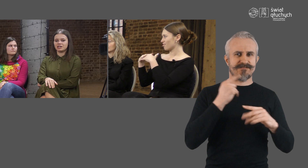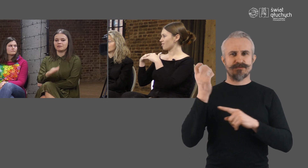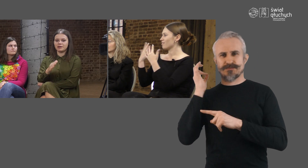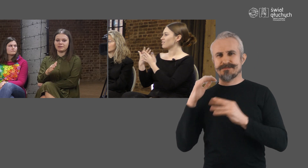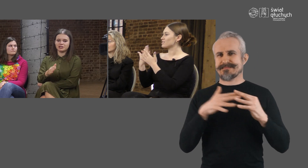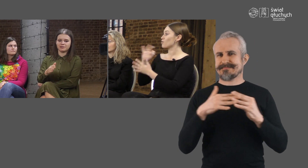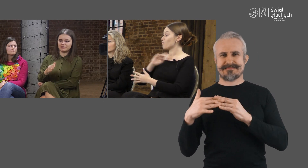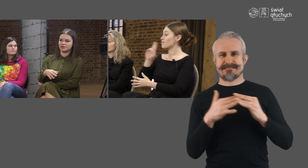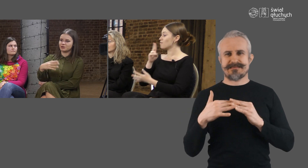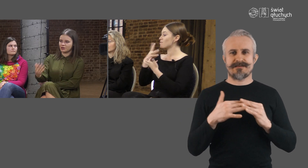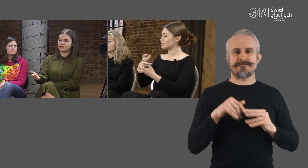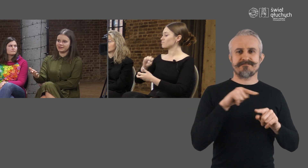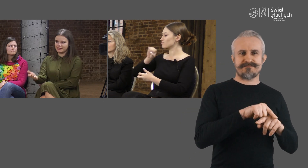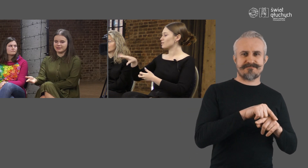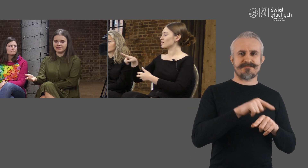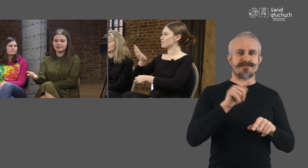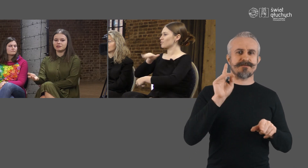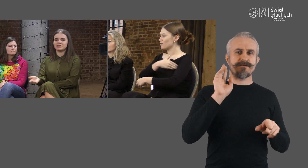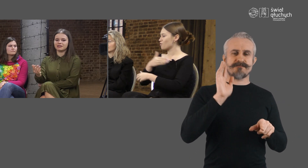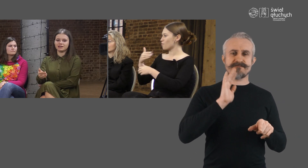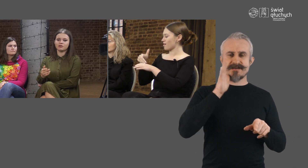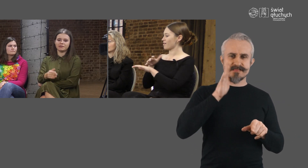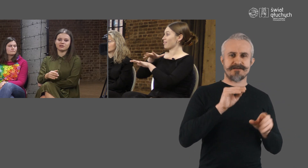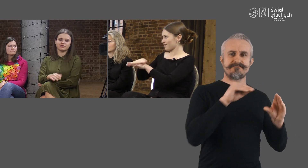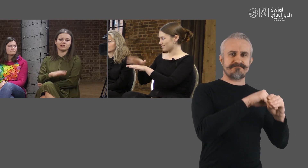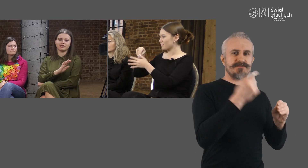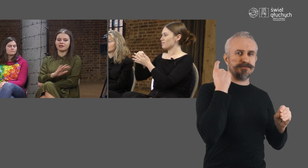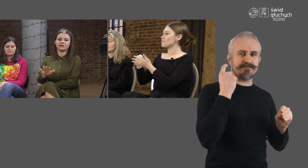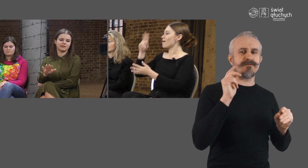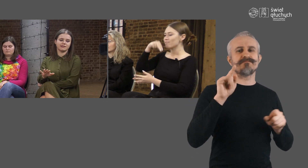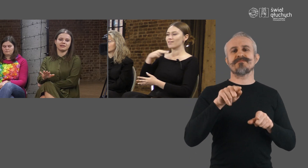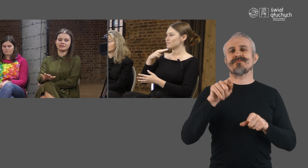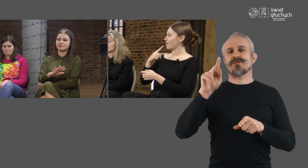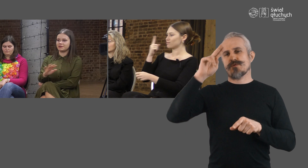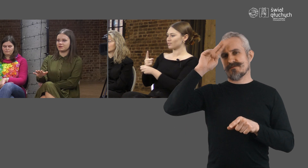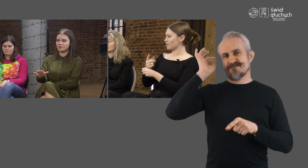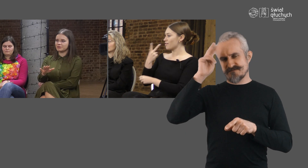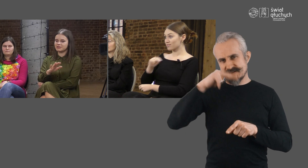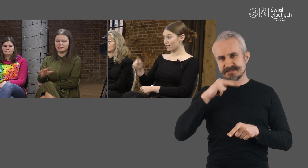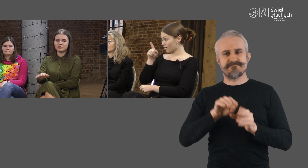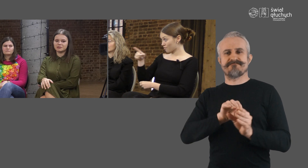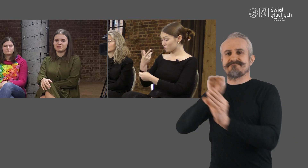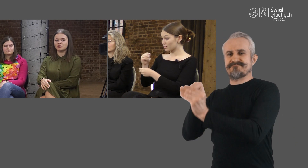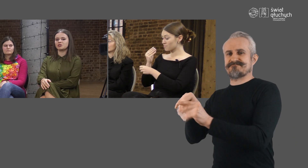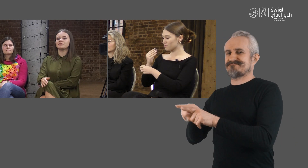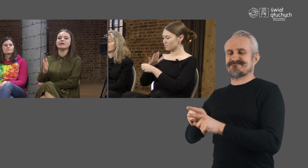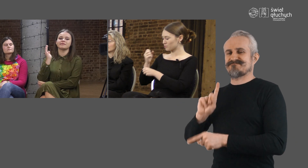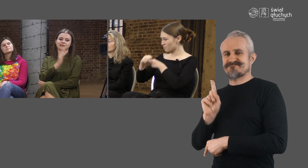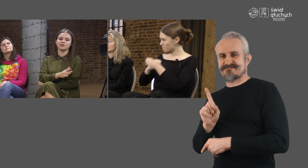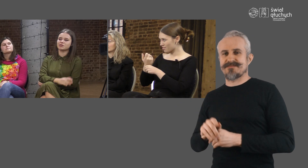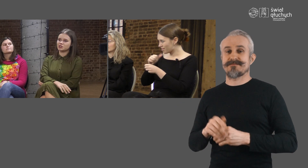Jako że moja mama chciała mnie wysłać do szkoły integracyjnej, natomiast tata uparł się, że ja nie jestem osobą z